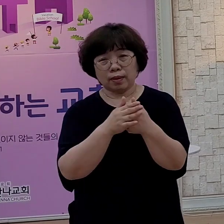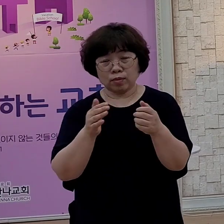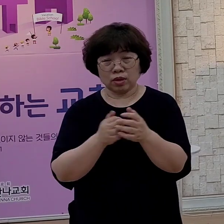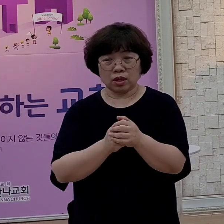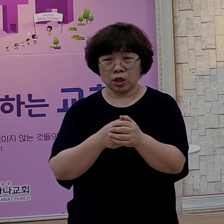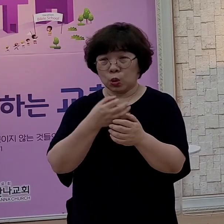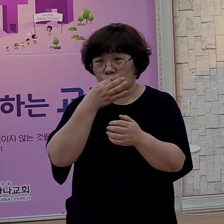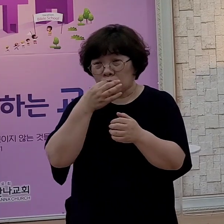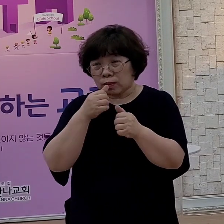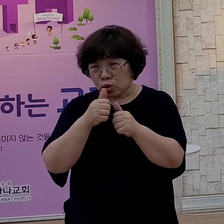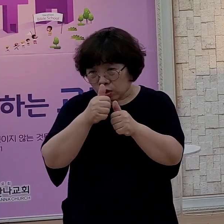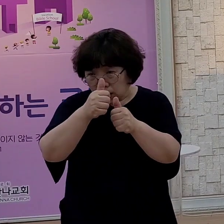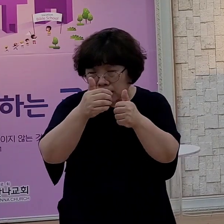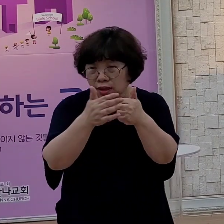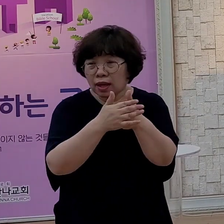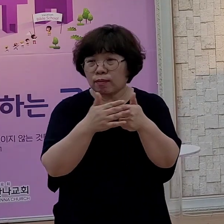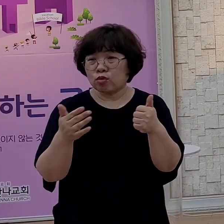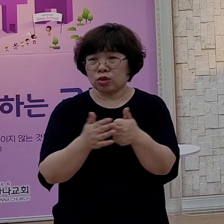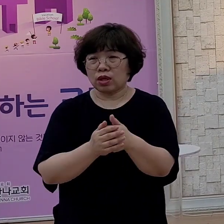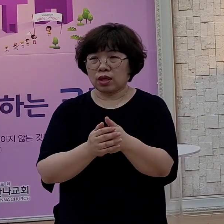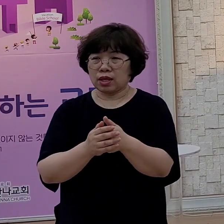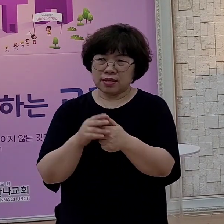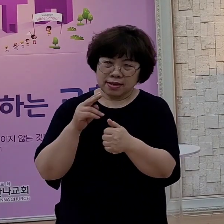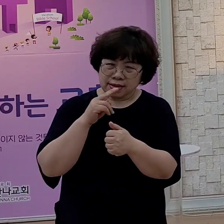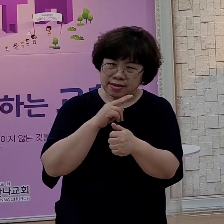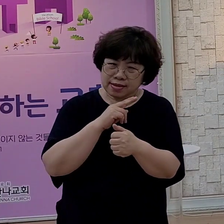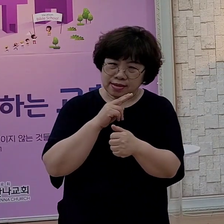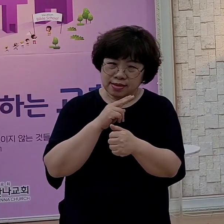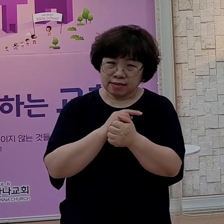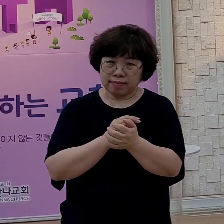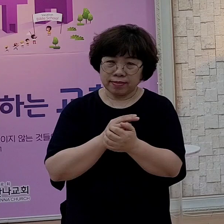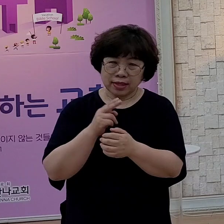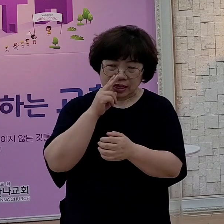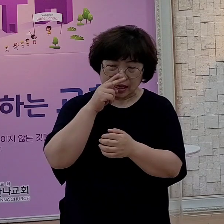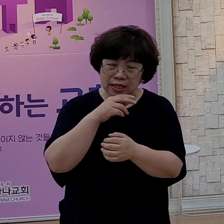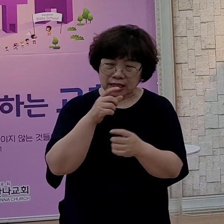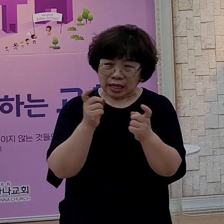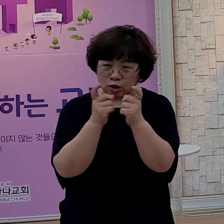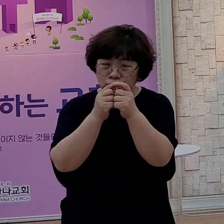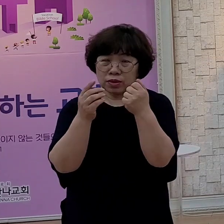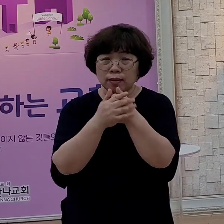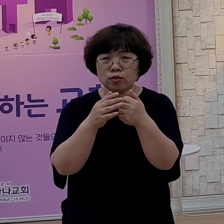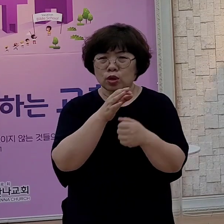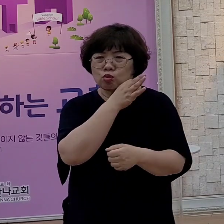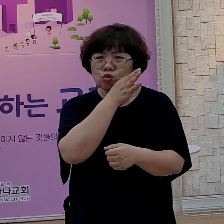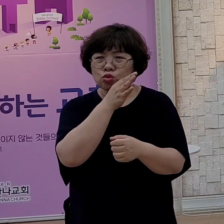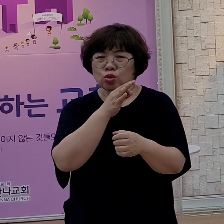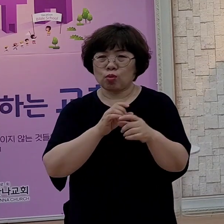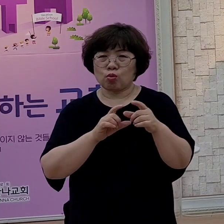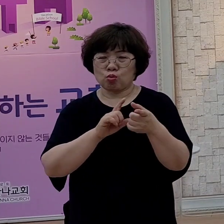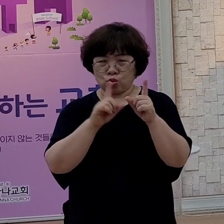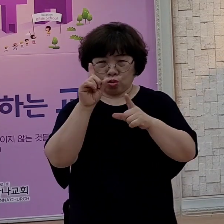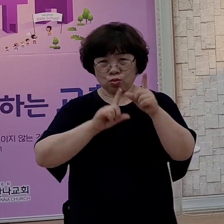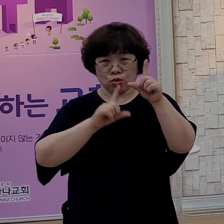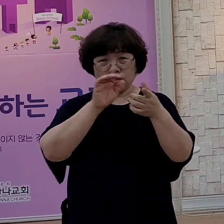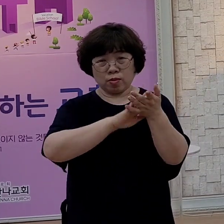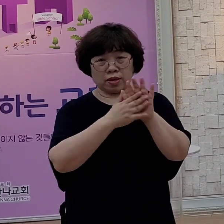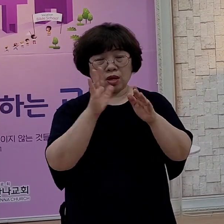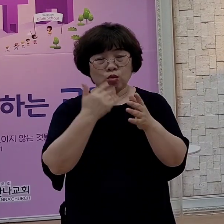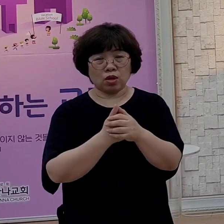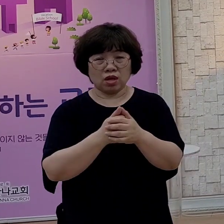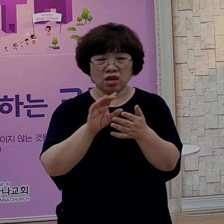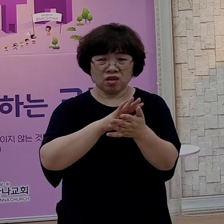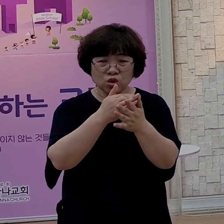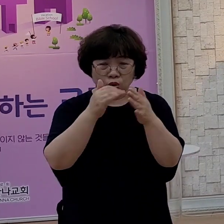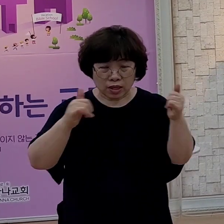욕심에 쫓겨서 시기와 다툼으로 이렇게 부끄럽게 되고 요즘 이 그리스도인들이 세상 사람과